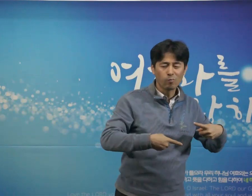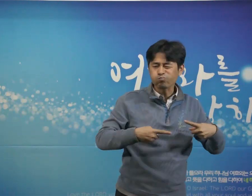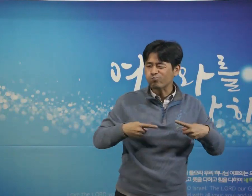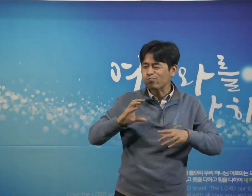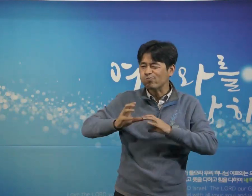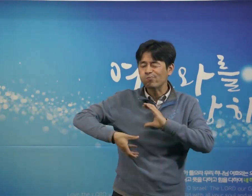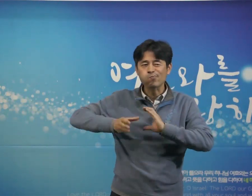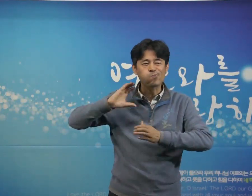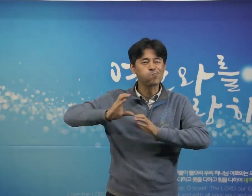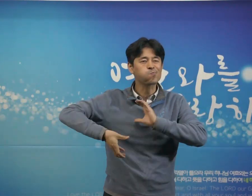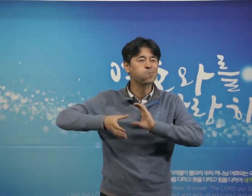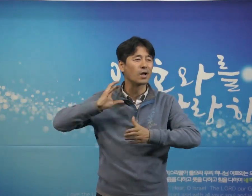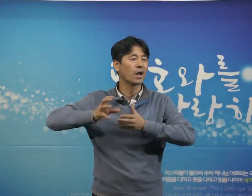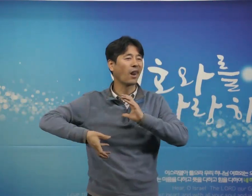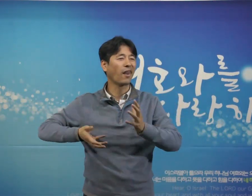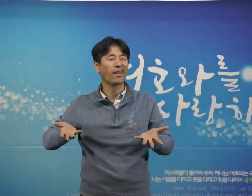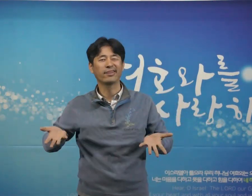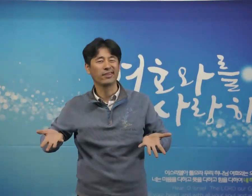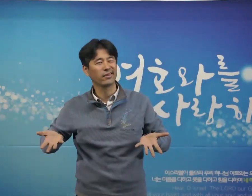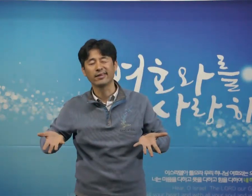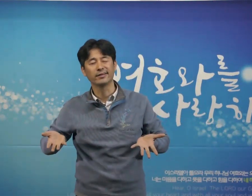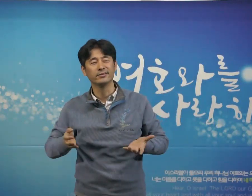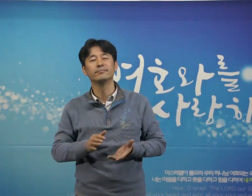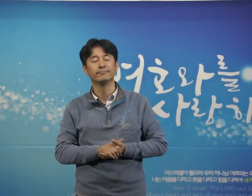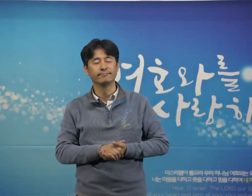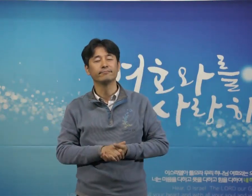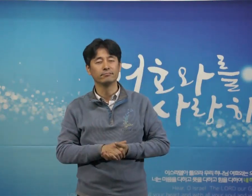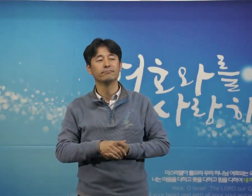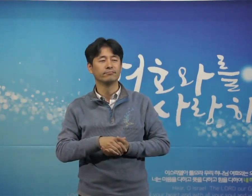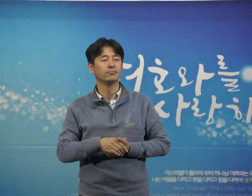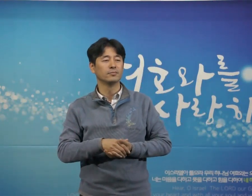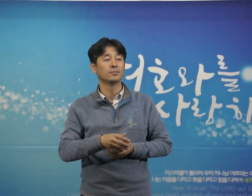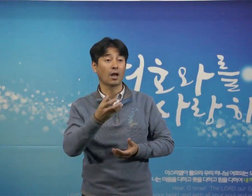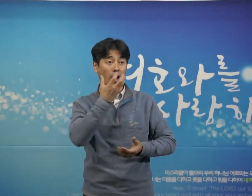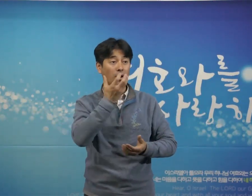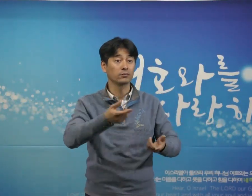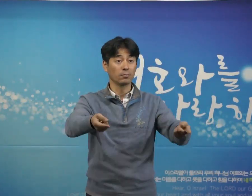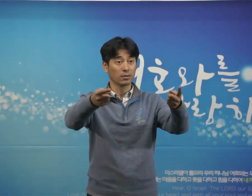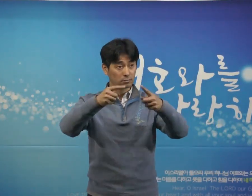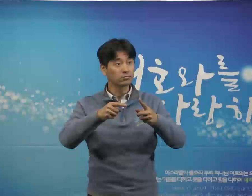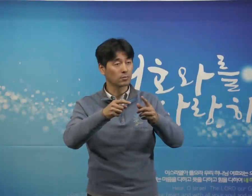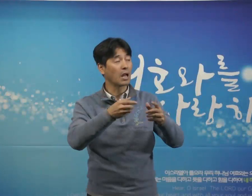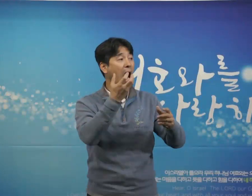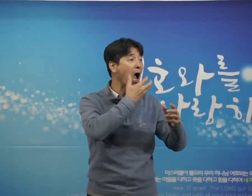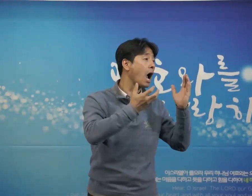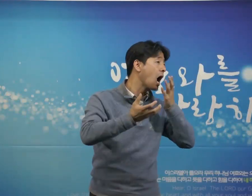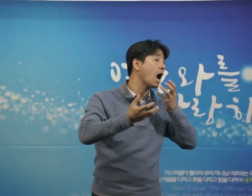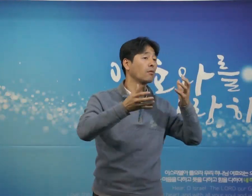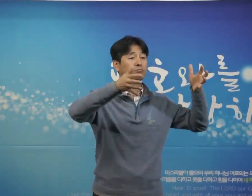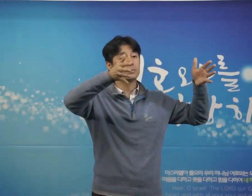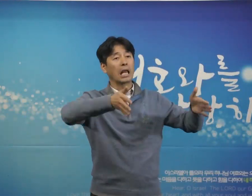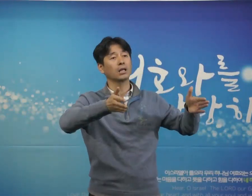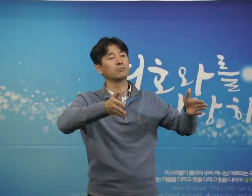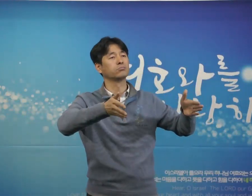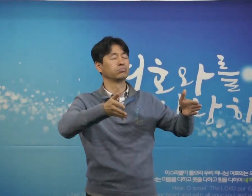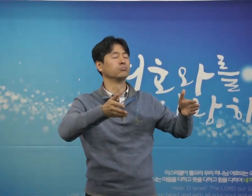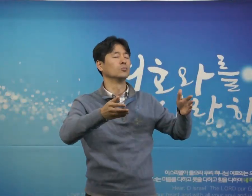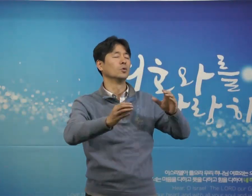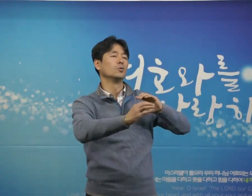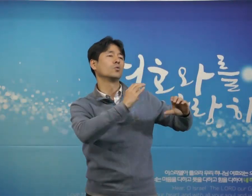데 있어서 장애물이 있죠. 수화를 몰랐을 때 소통이 되지 않는 그런 장애물들이 있는데 여러분들이 청인과 청인